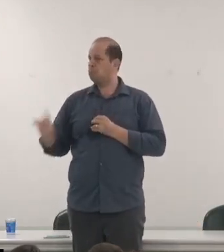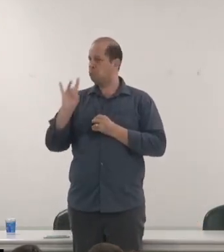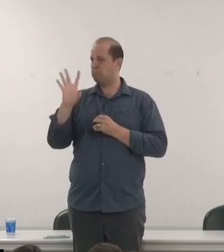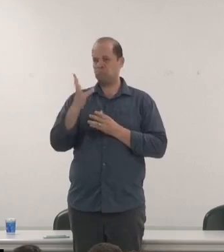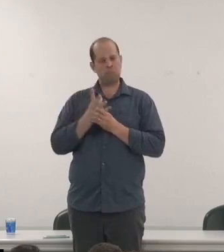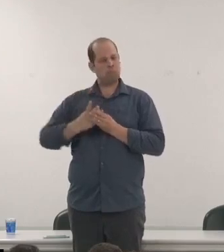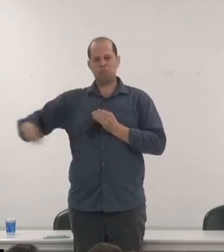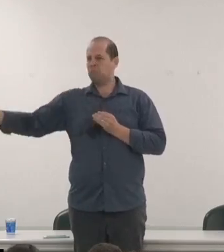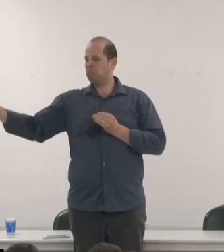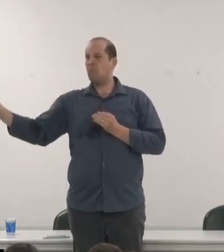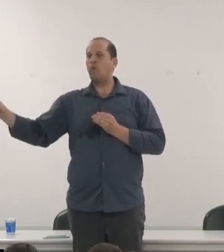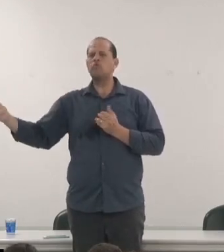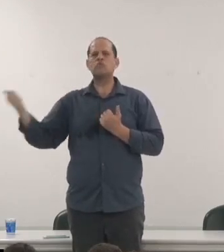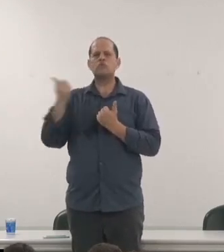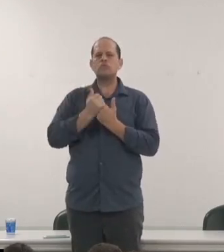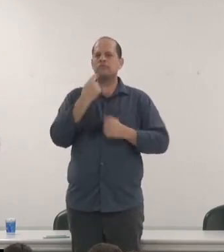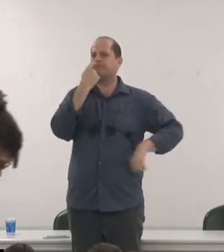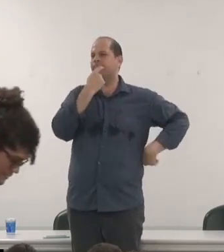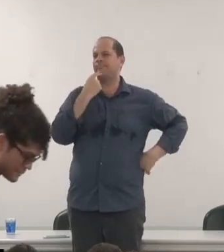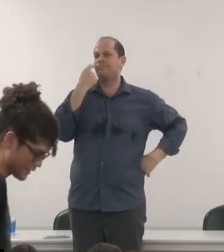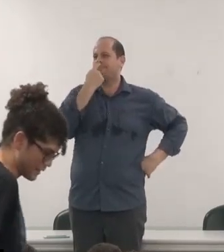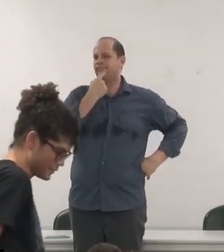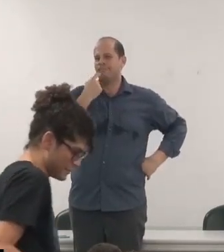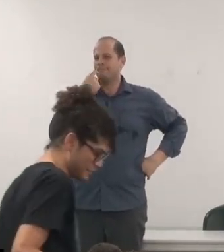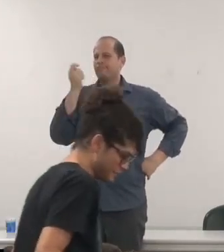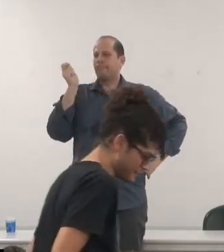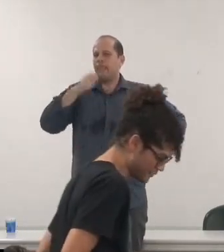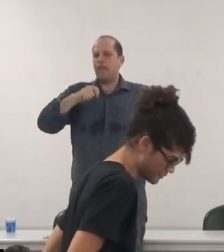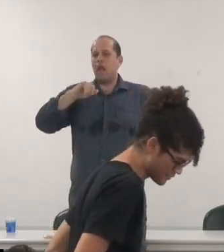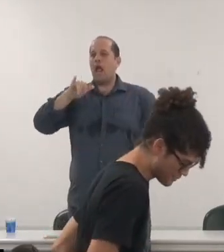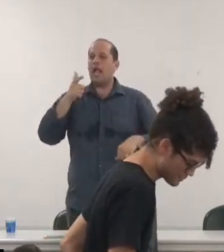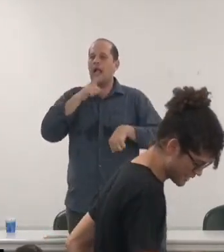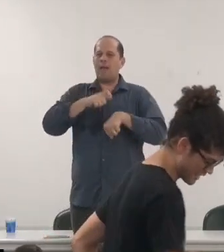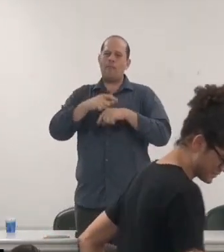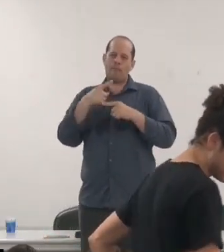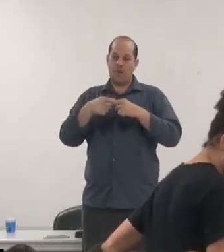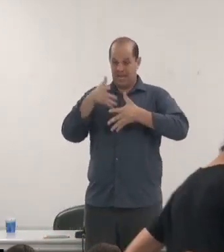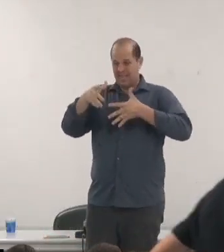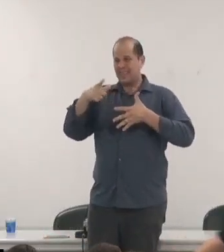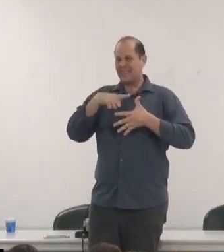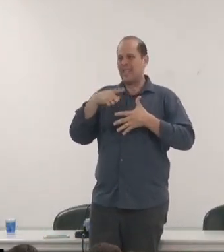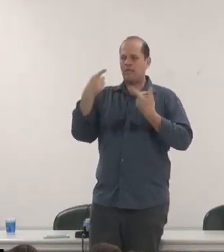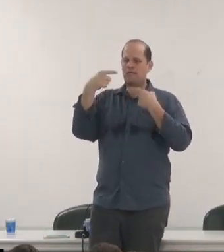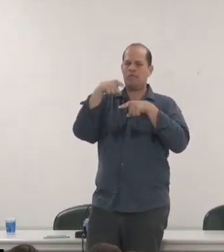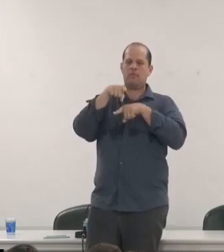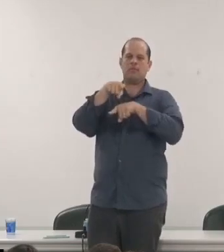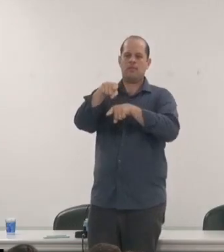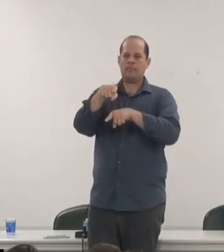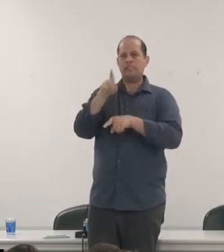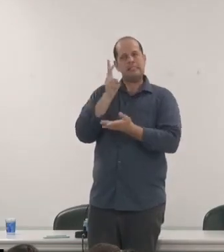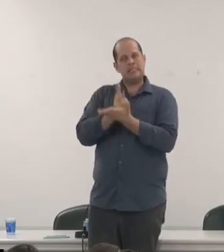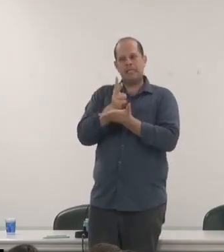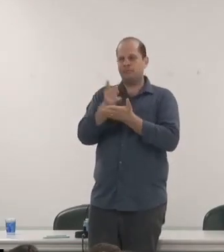sinalização, esse sinal que marca passado, que a gente traduz comumente glosa, comumente como já, ele desaparece. E